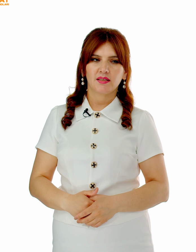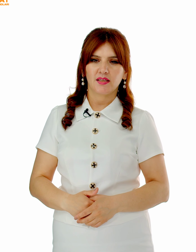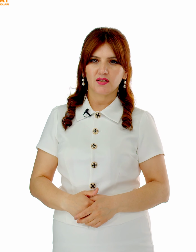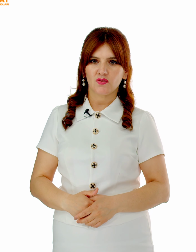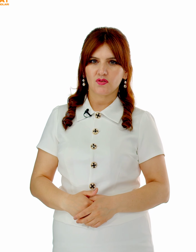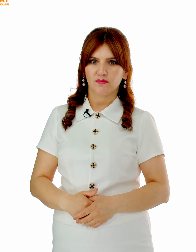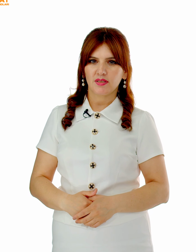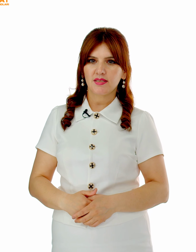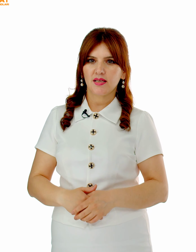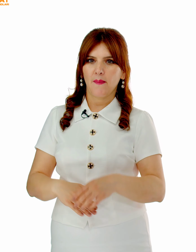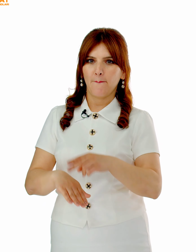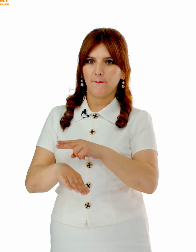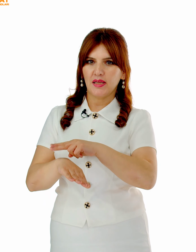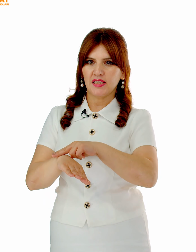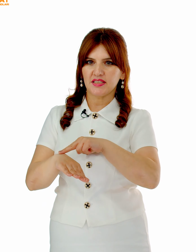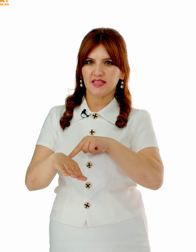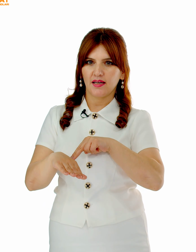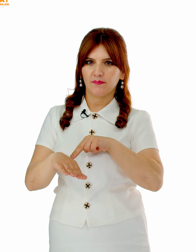Keyingi so'zimiz militsiya.